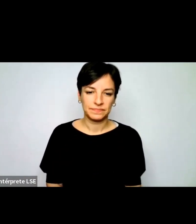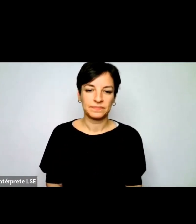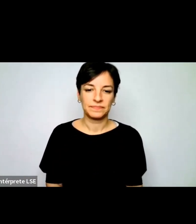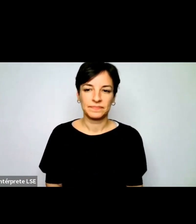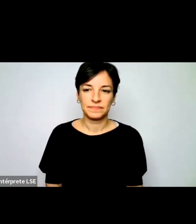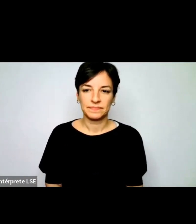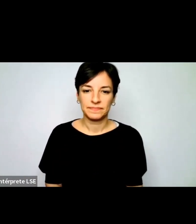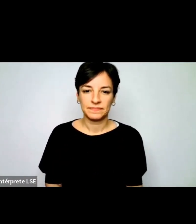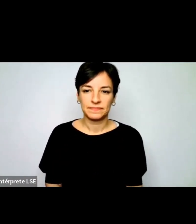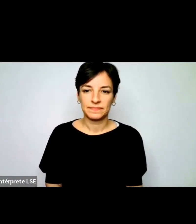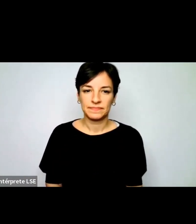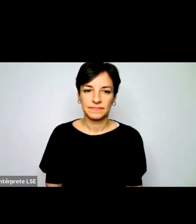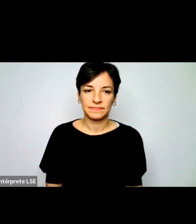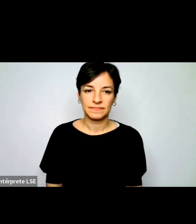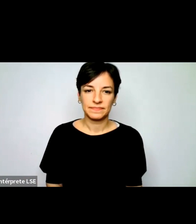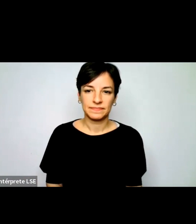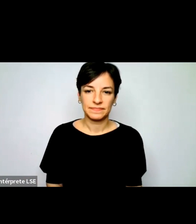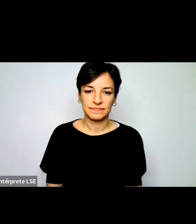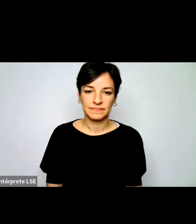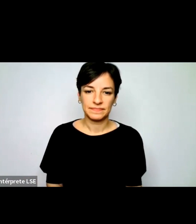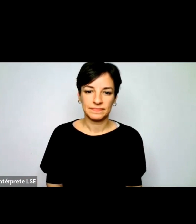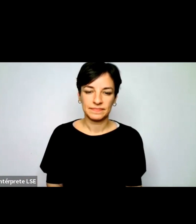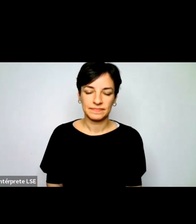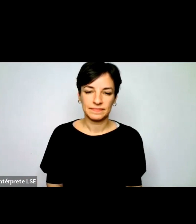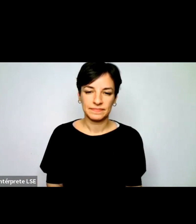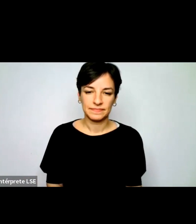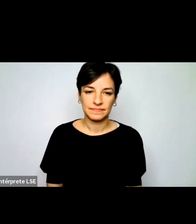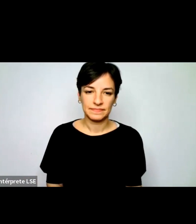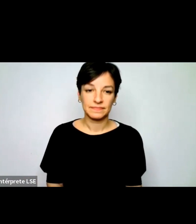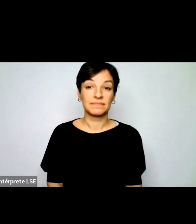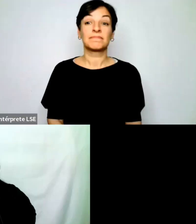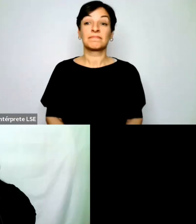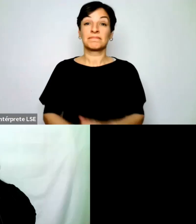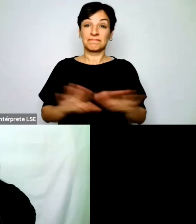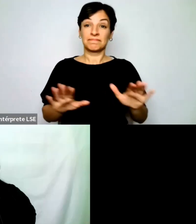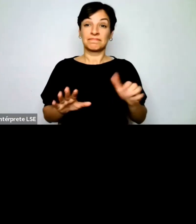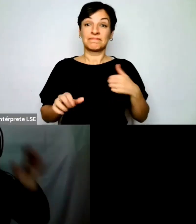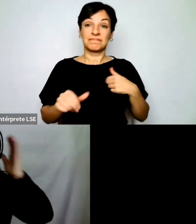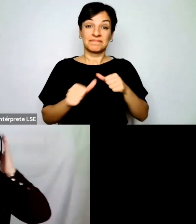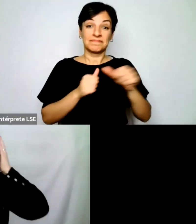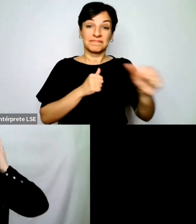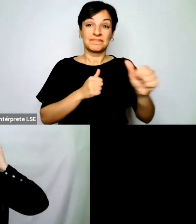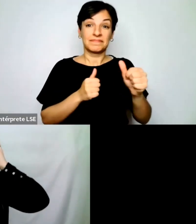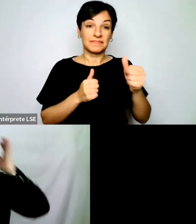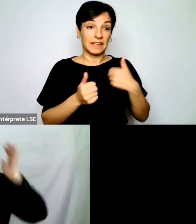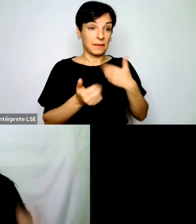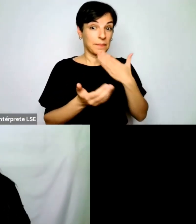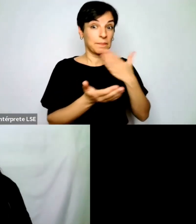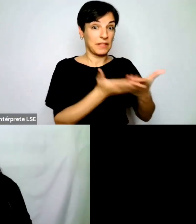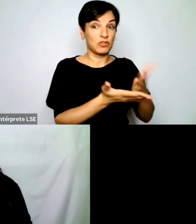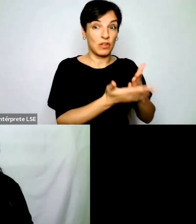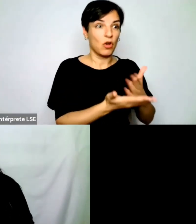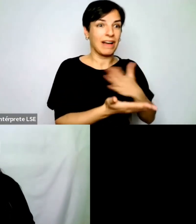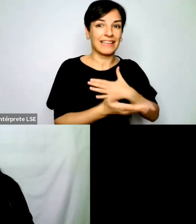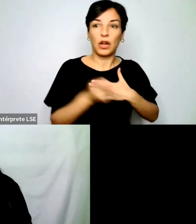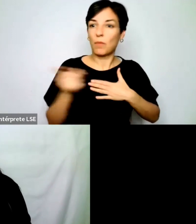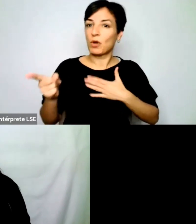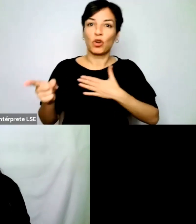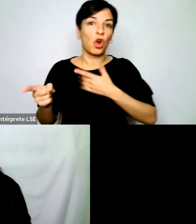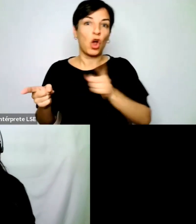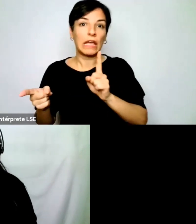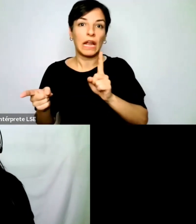Puede ser a partir de aquí que la parte solicitada no quiera empezar la mediación, entonces pues igual que si no hubiera asistido, pues ya está, se quedaría